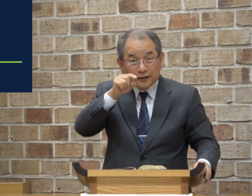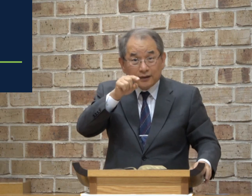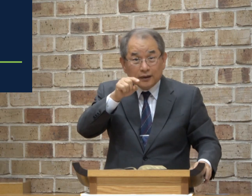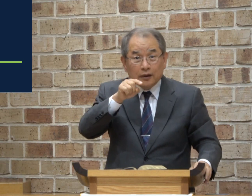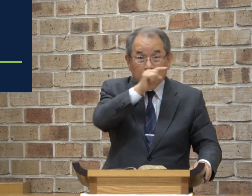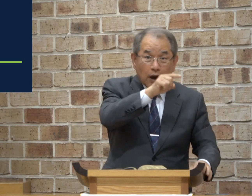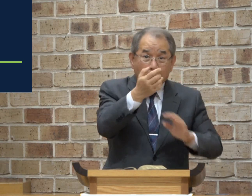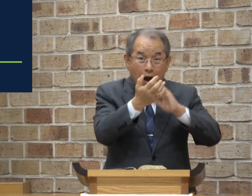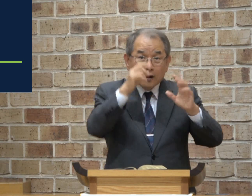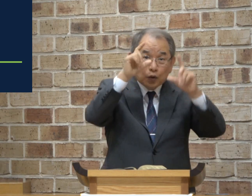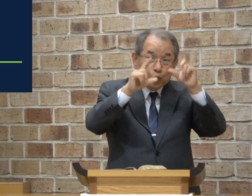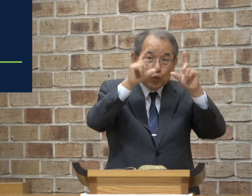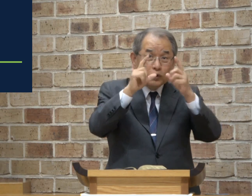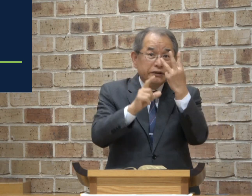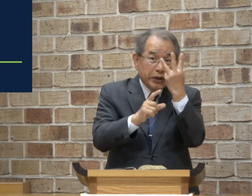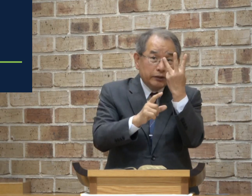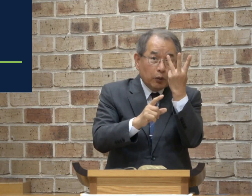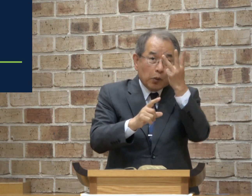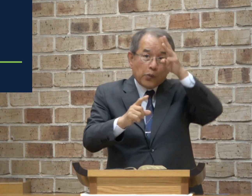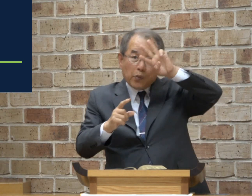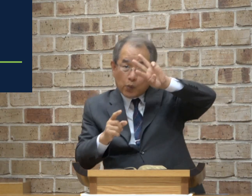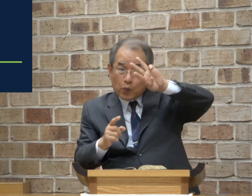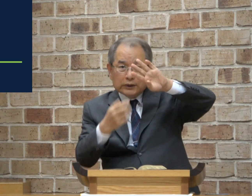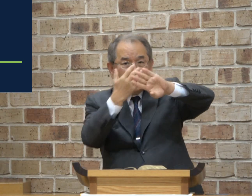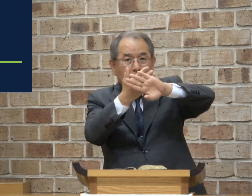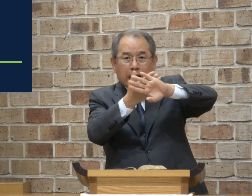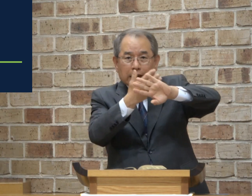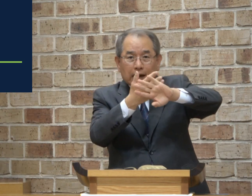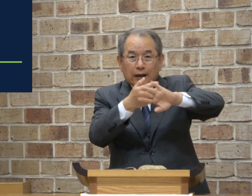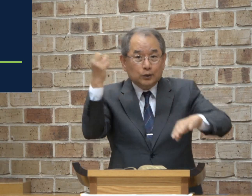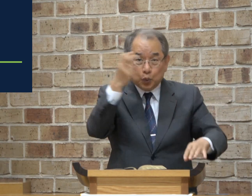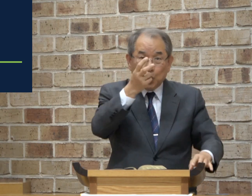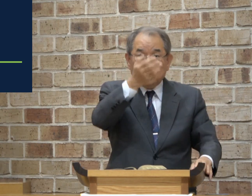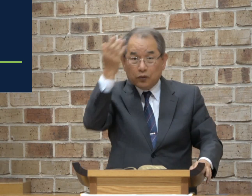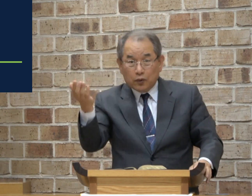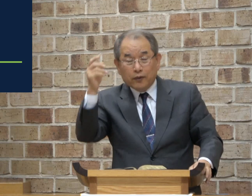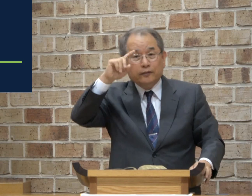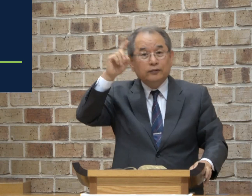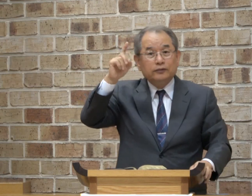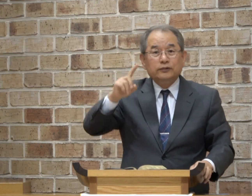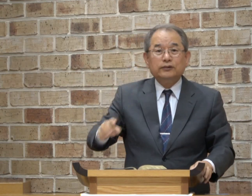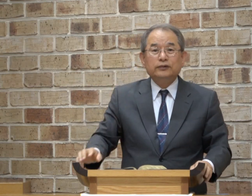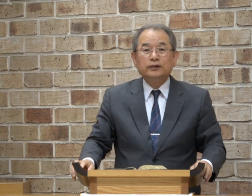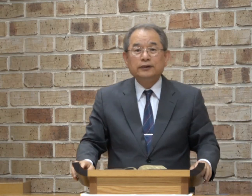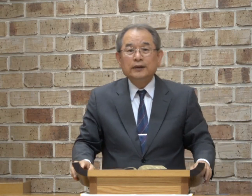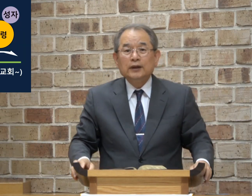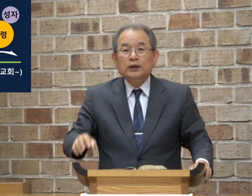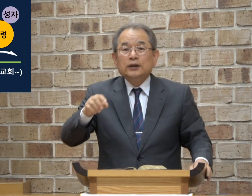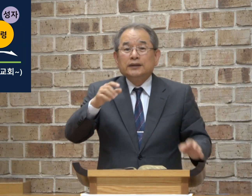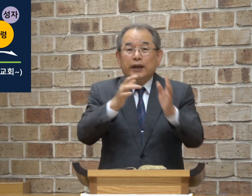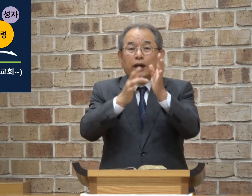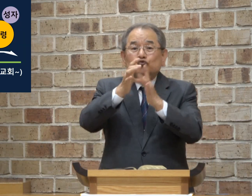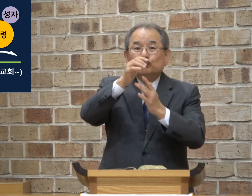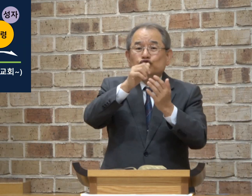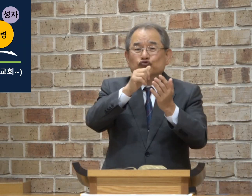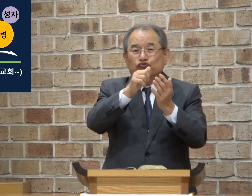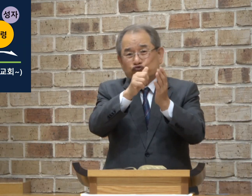뒤에는 성자, 예수님이 정면에 드러나시고 뒤에 성부, 성령 하나님 되시는 것. 또한